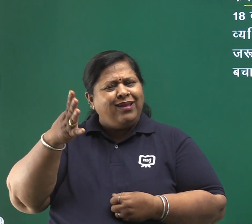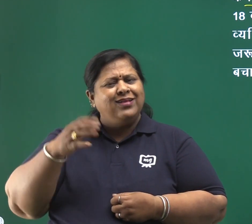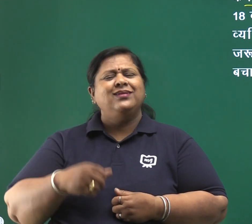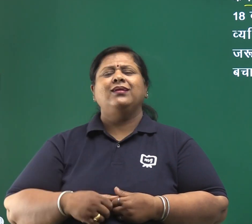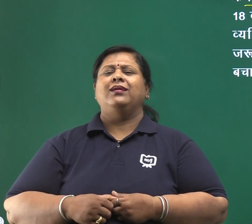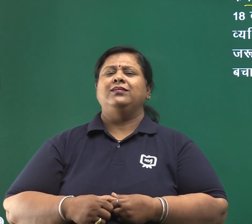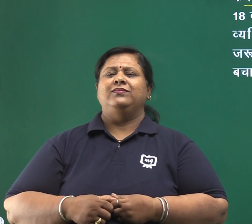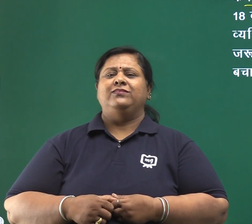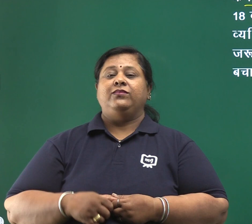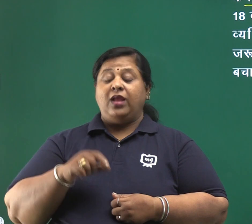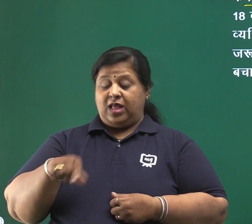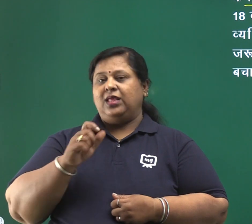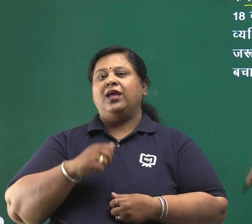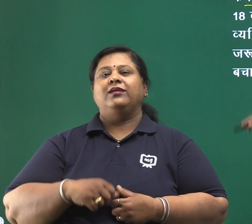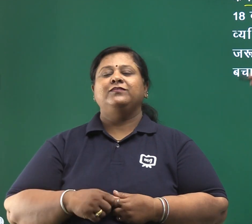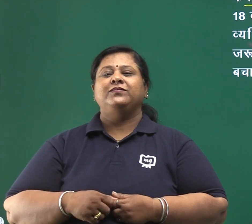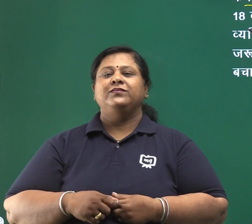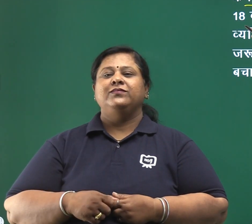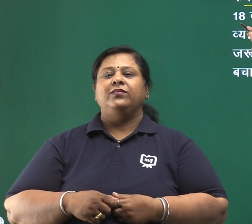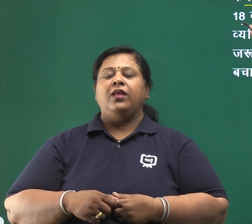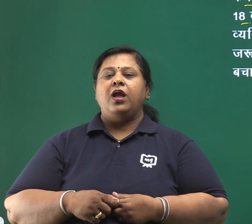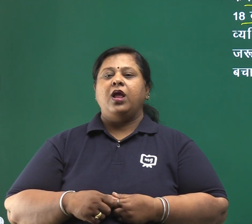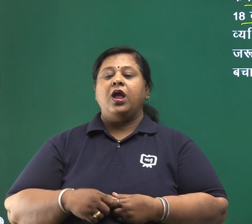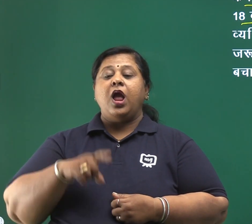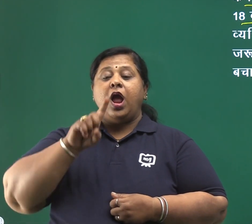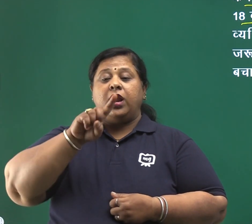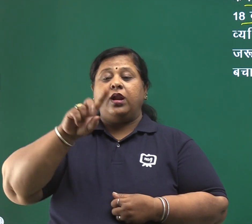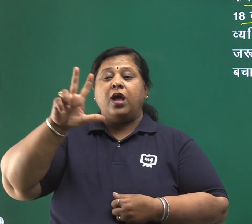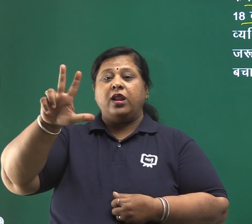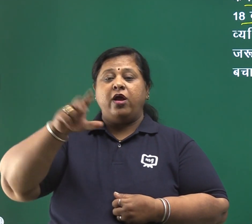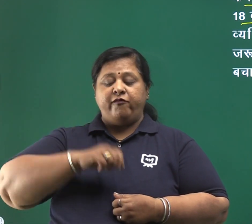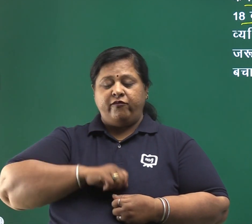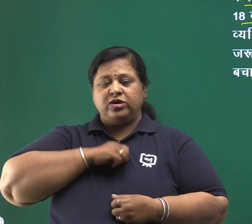है। अतः 18 वर्ष से